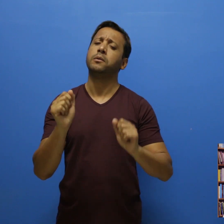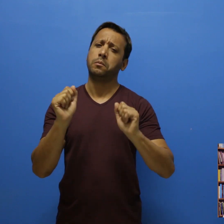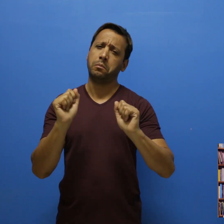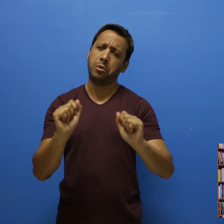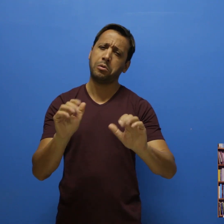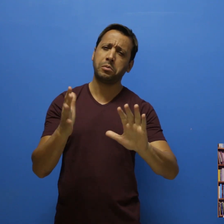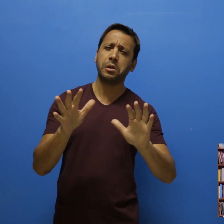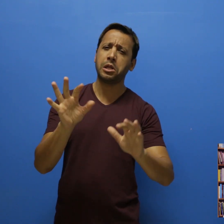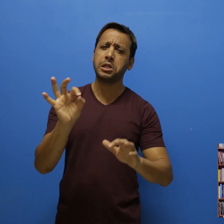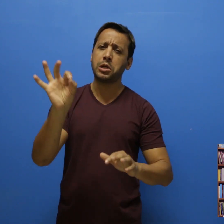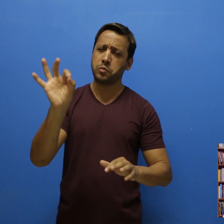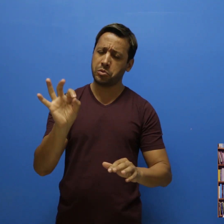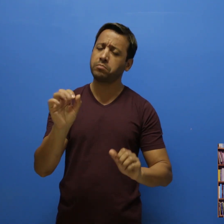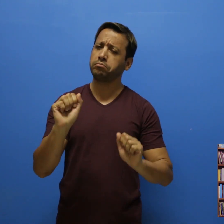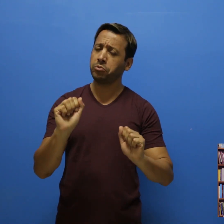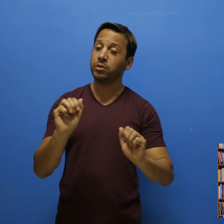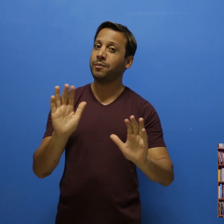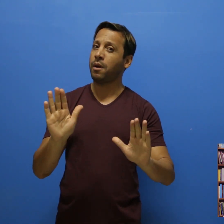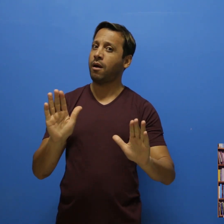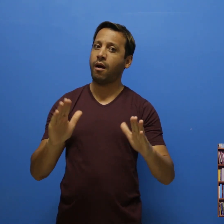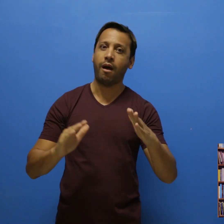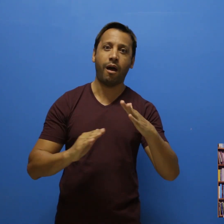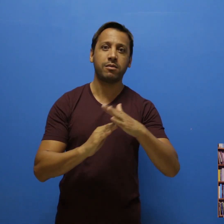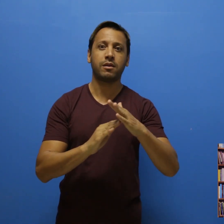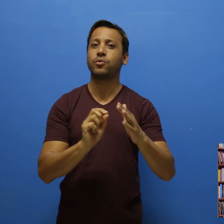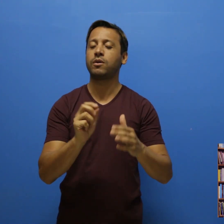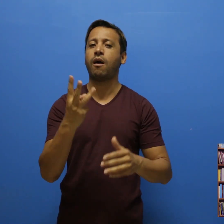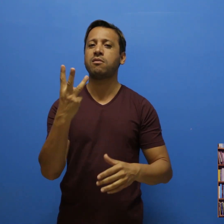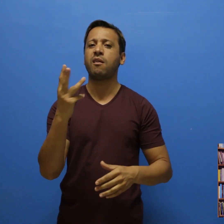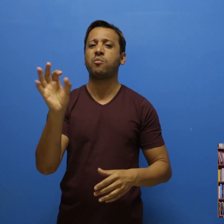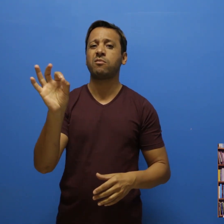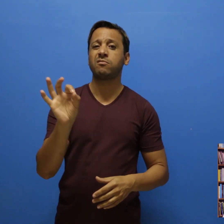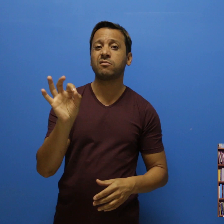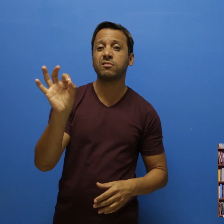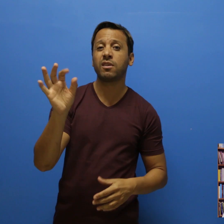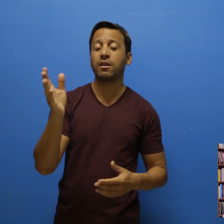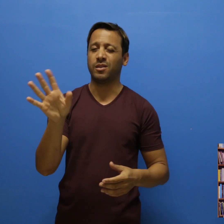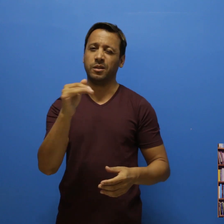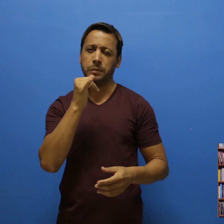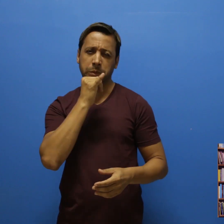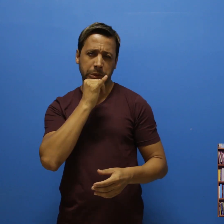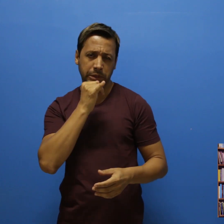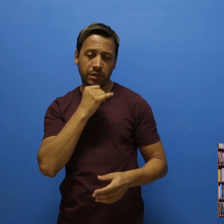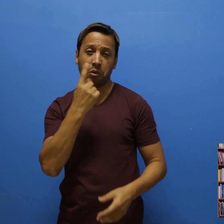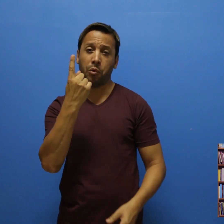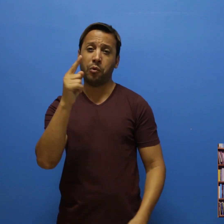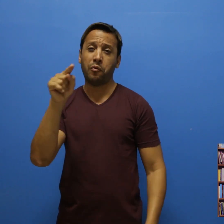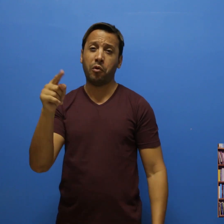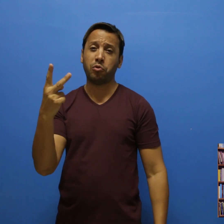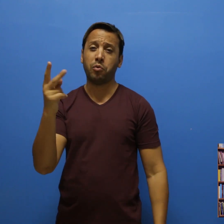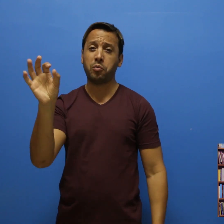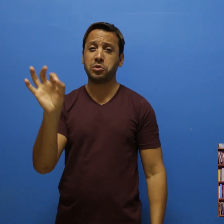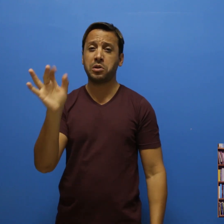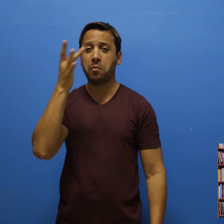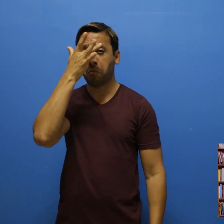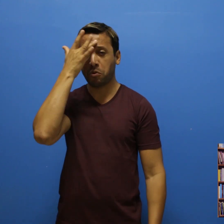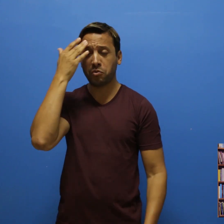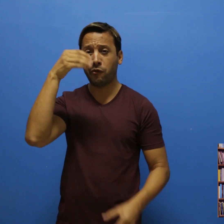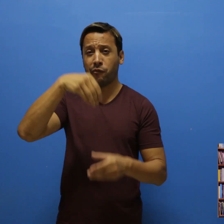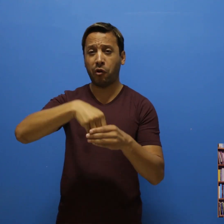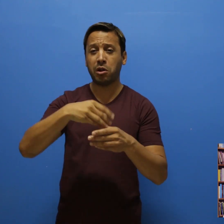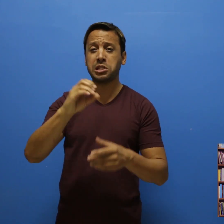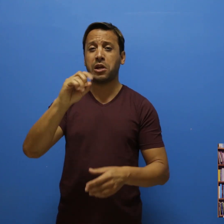ser 10% da população, nunca chegava a 3%. Por exemplo, 1,2% da população